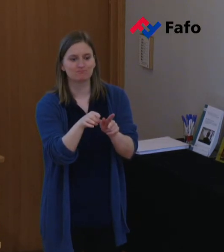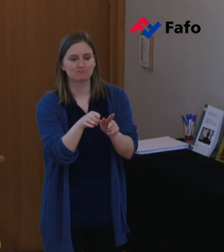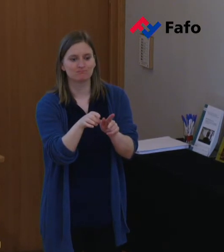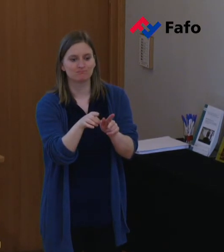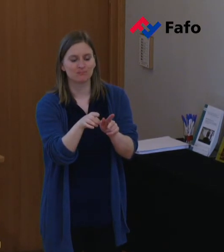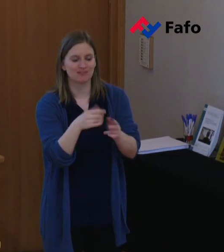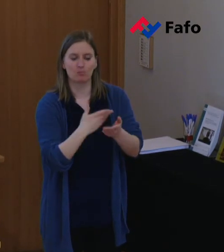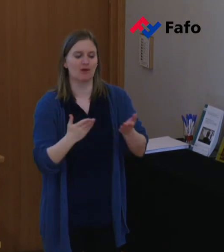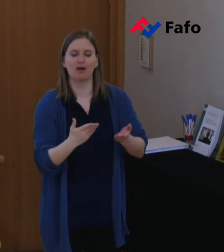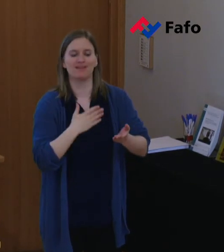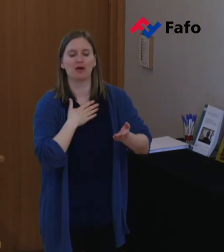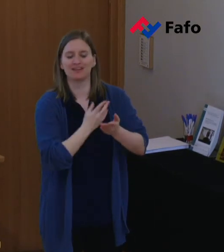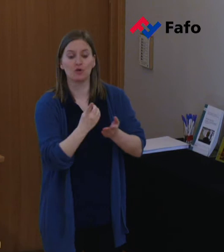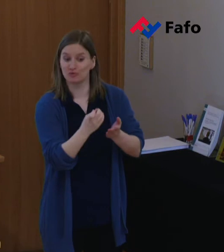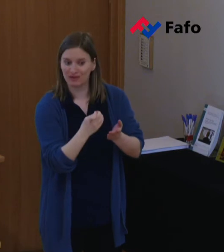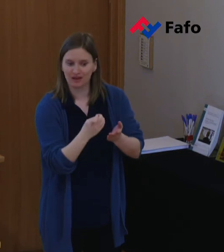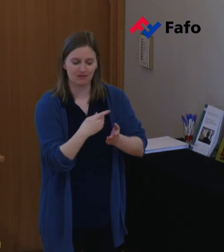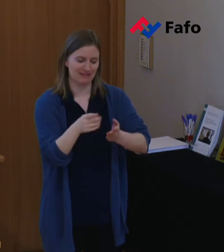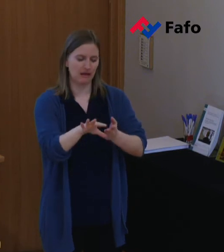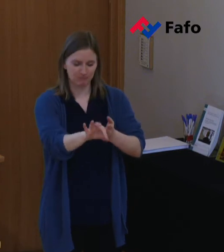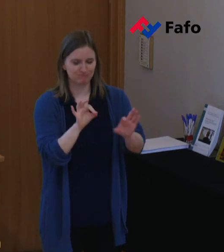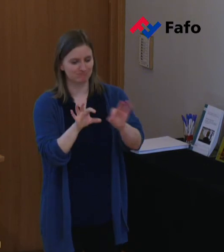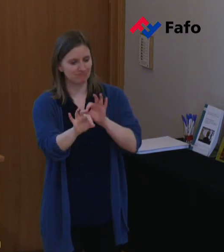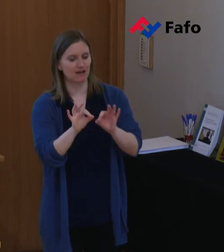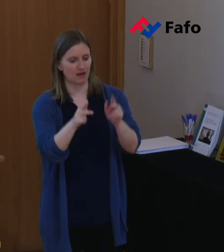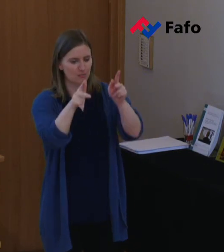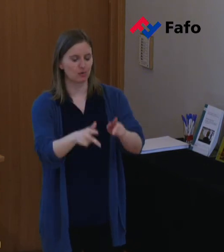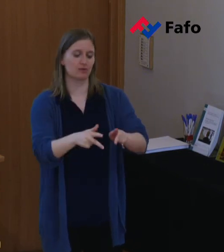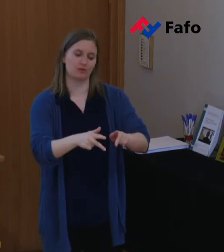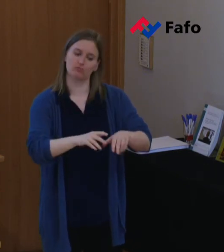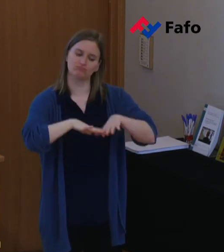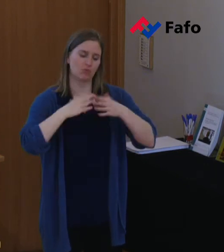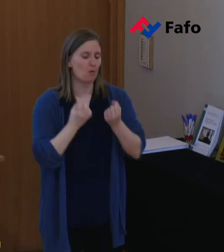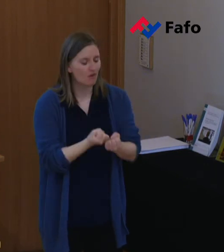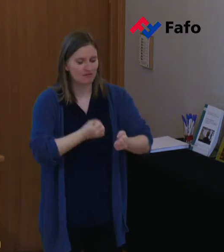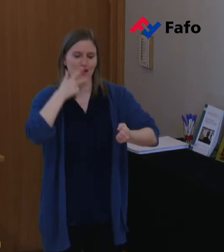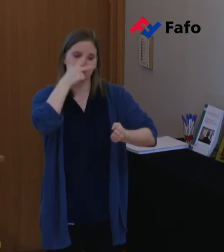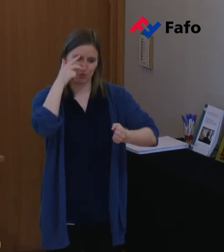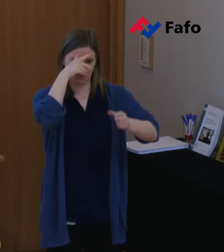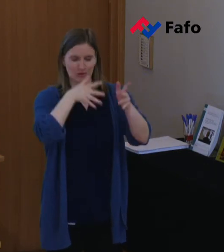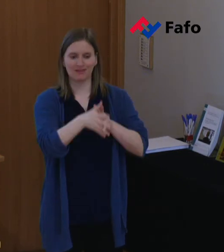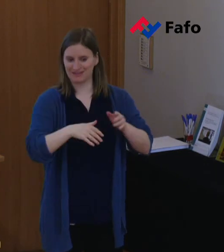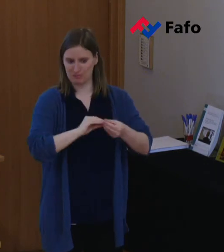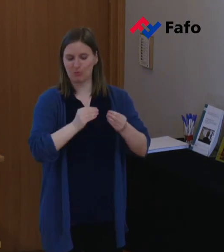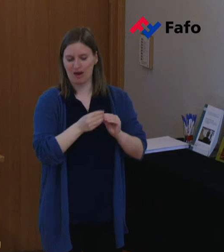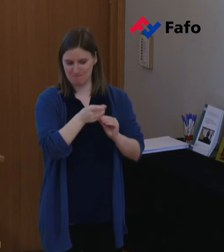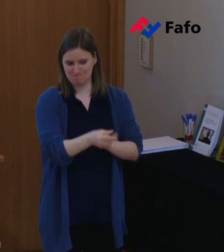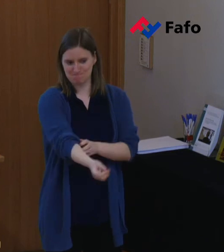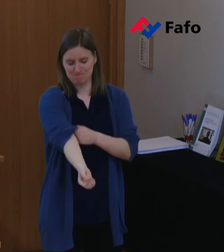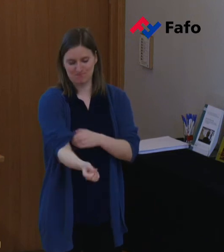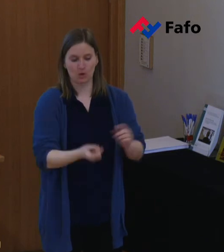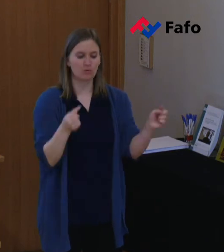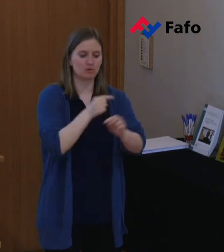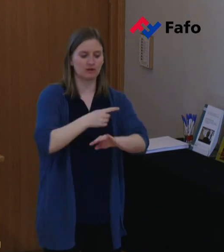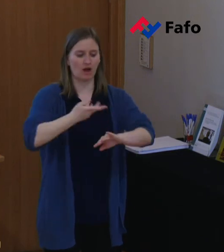som ikke har noen særlige utfordringer. De har valgt brukere med omfattende rus- og psykisk helseproblemer. Og i motsetning til veldig mange andre